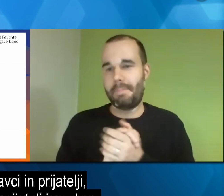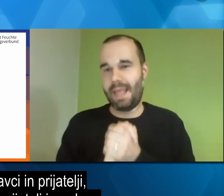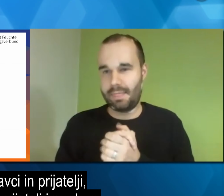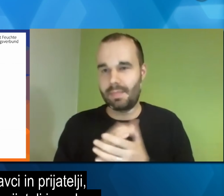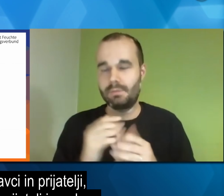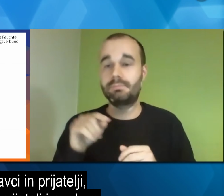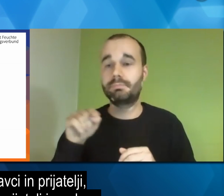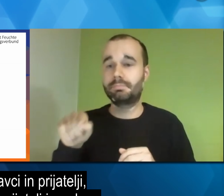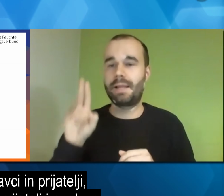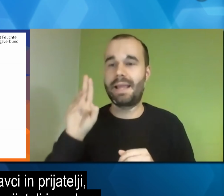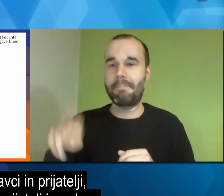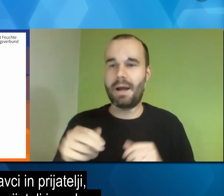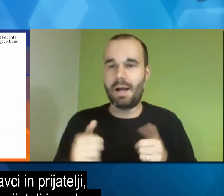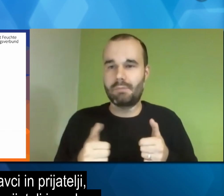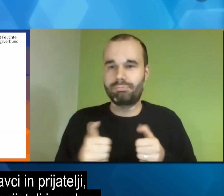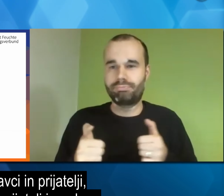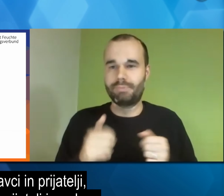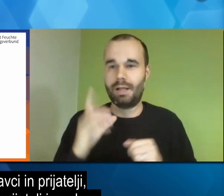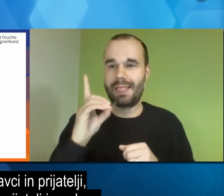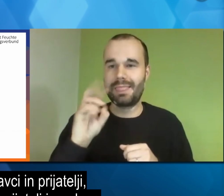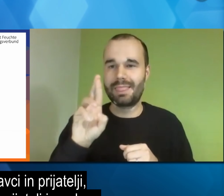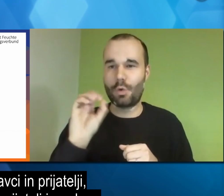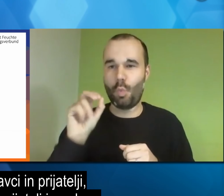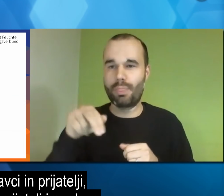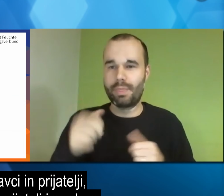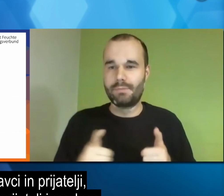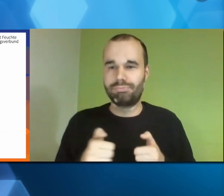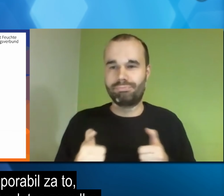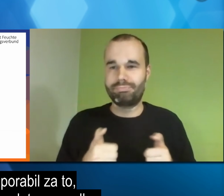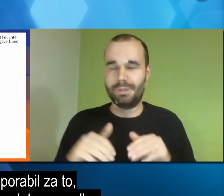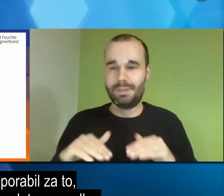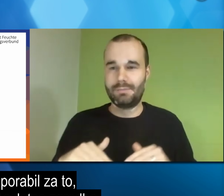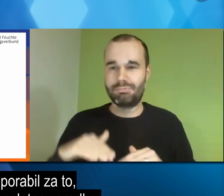Moji sodelavci in prijatelji, sodelavec in prijatelj ima dron,